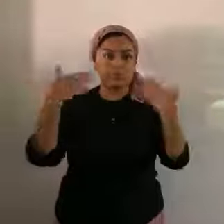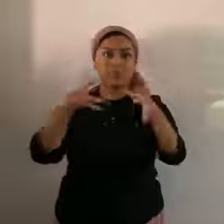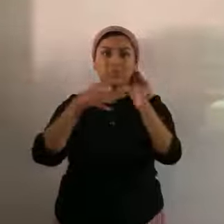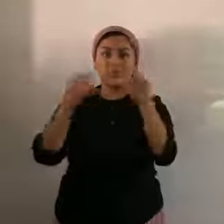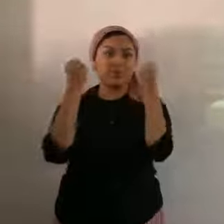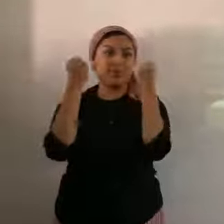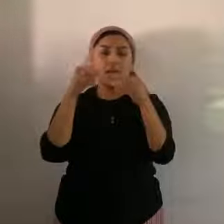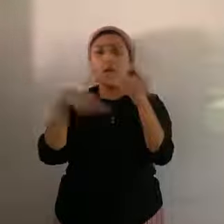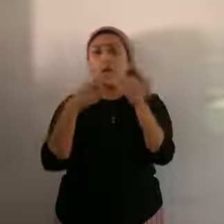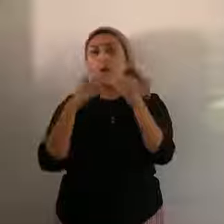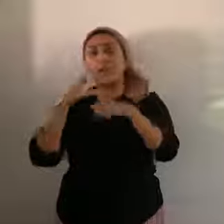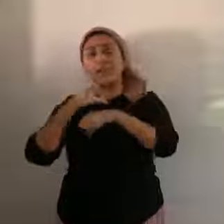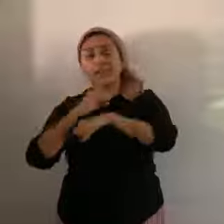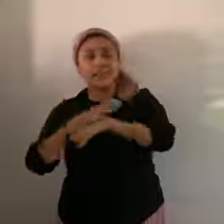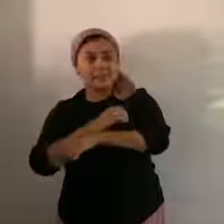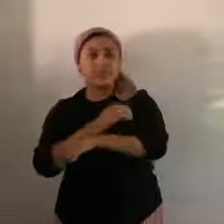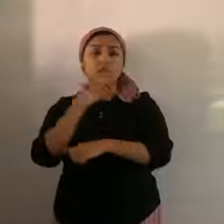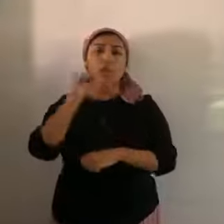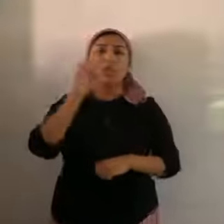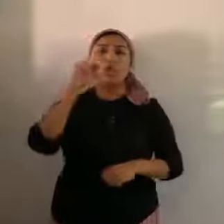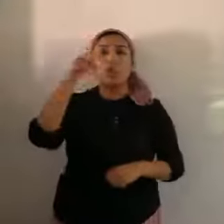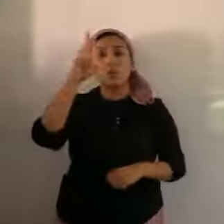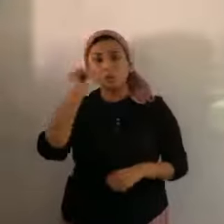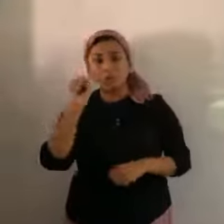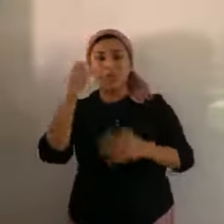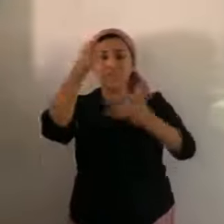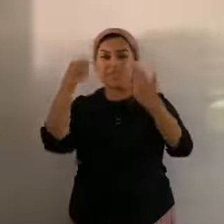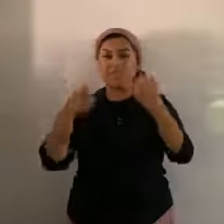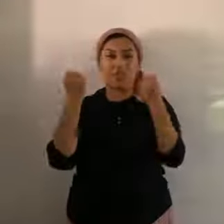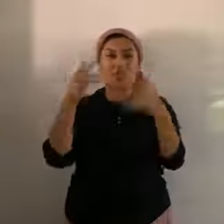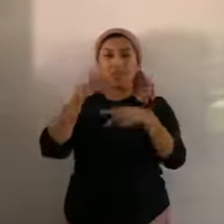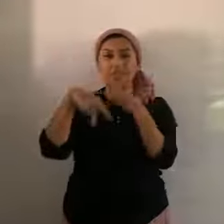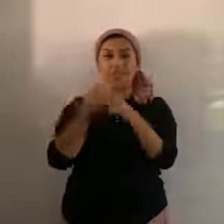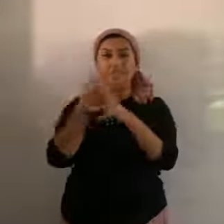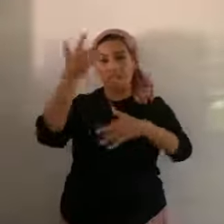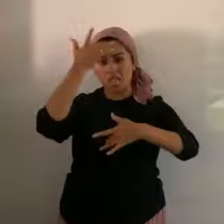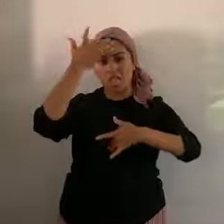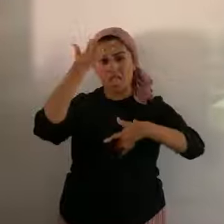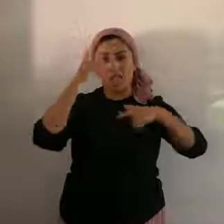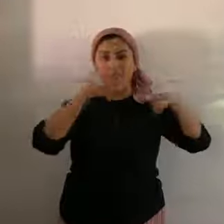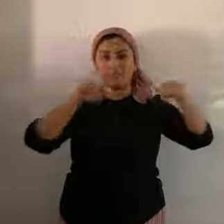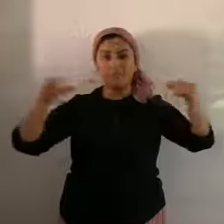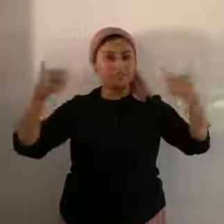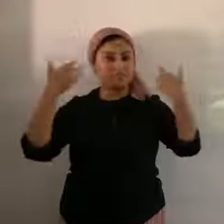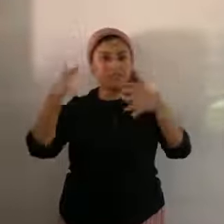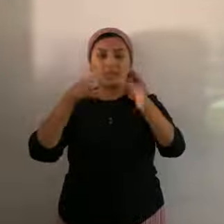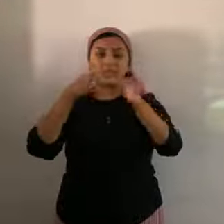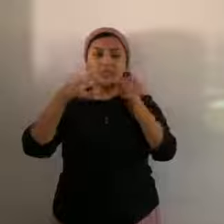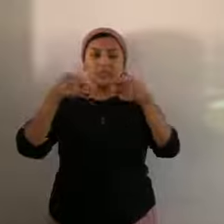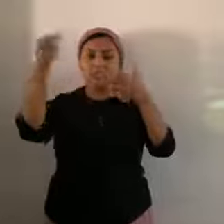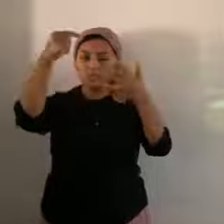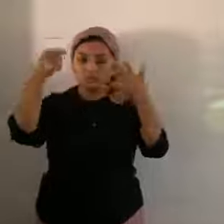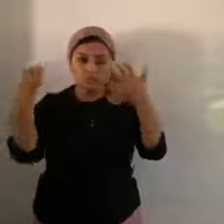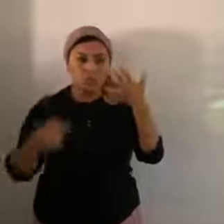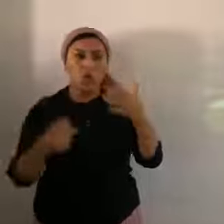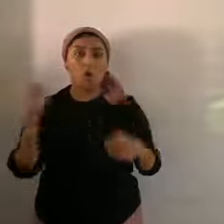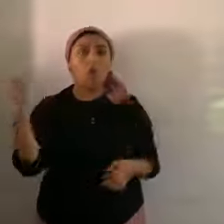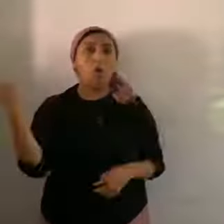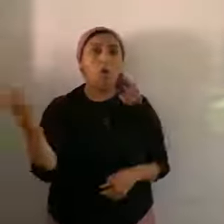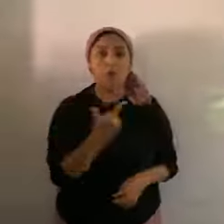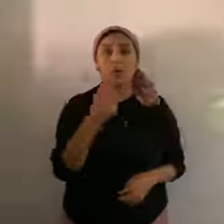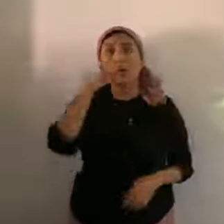sobre el cáncer, lupus eritematoso sistémico, esclerosis amiotrófica lateral. Acabo de hablar sobre las enfermedades autoinmunes. Todo